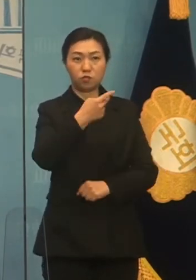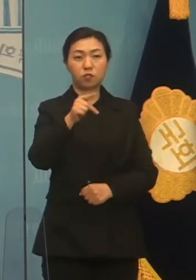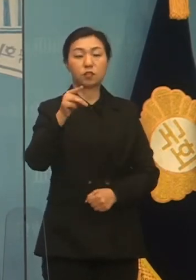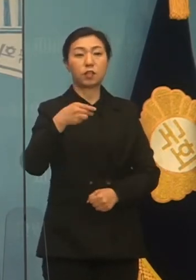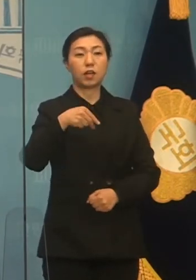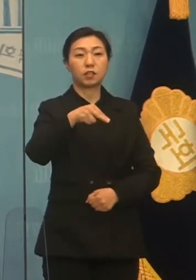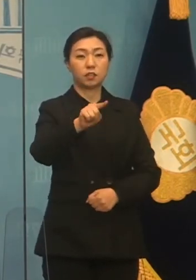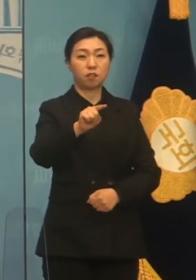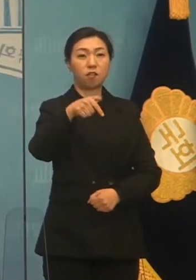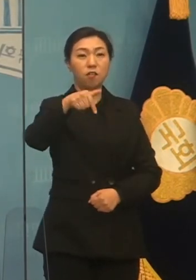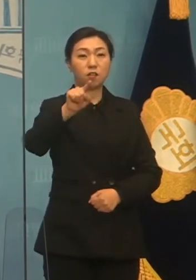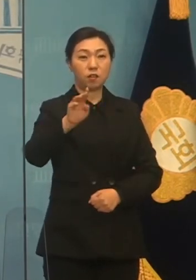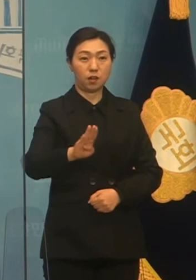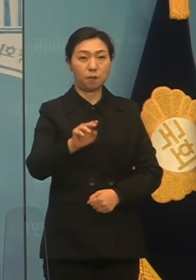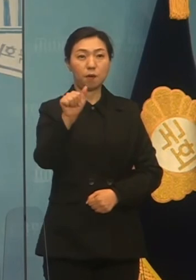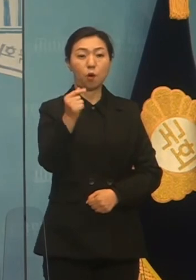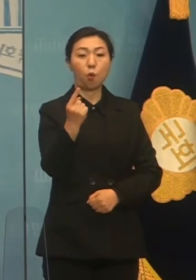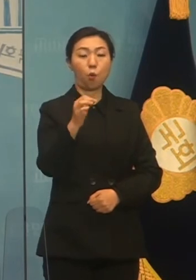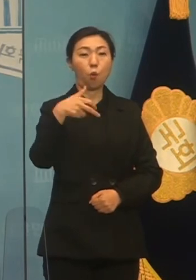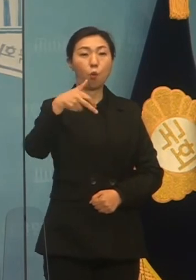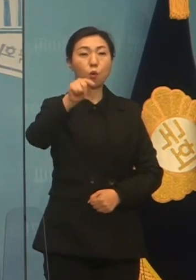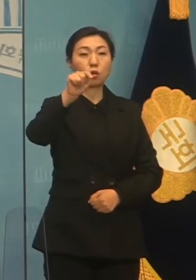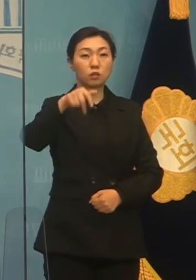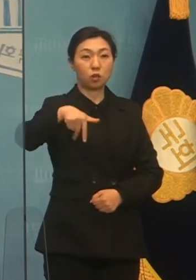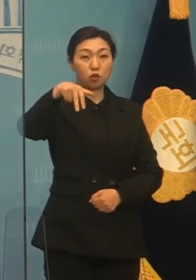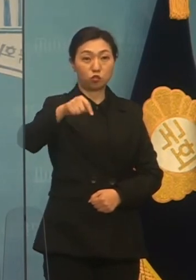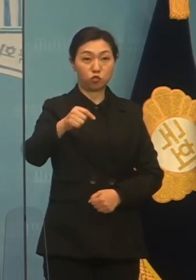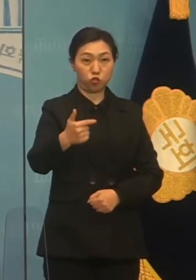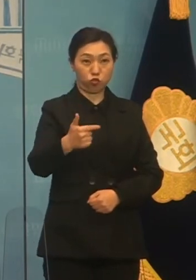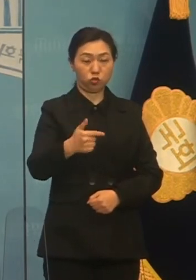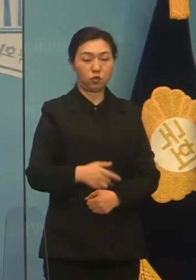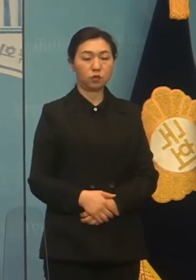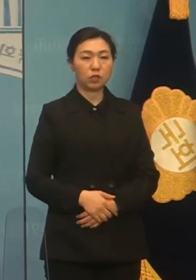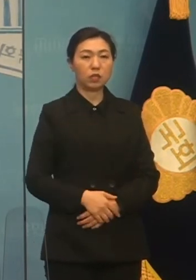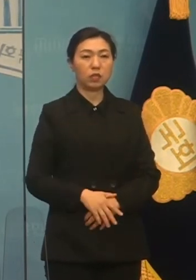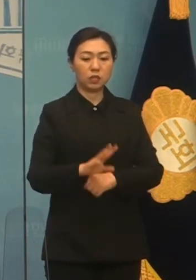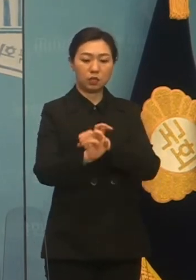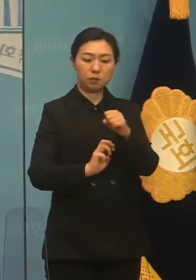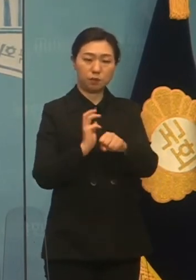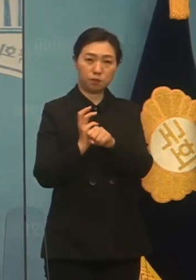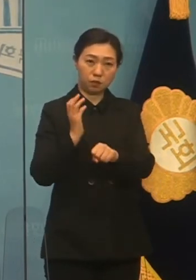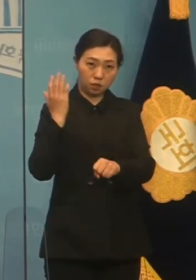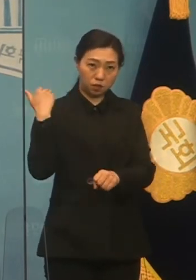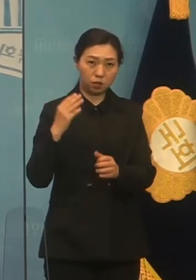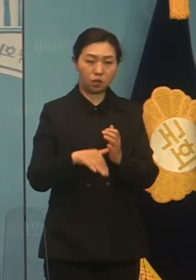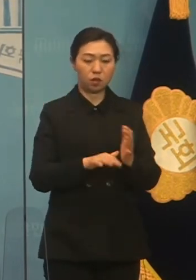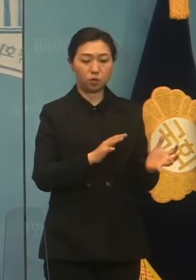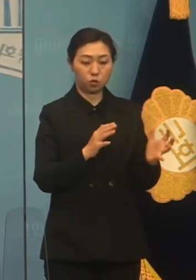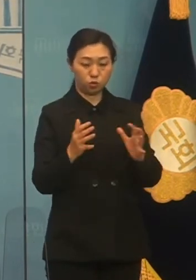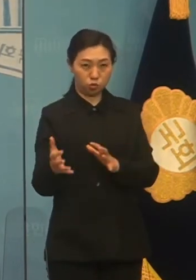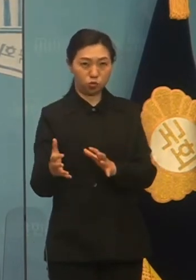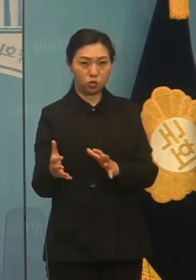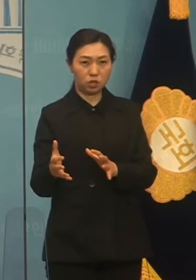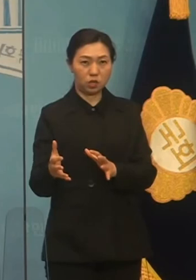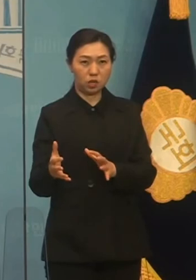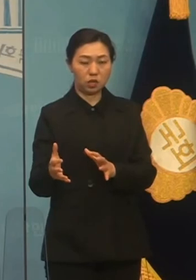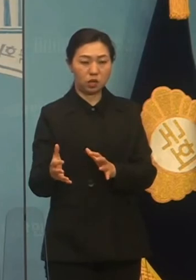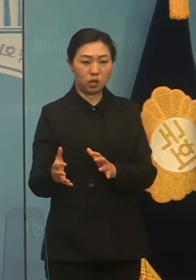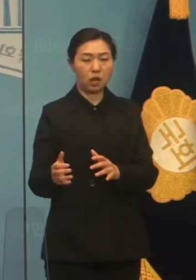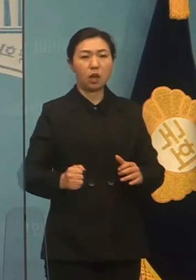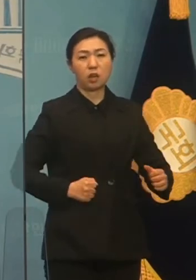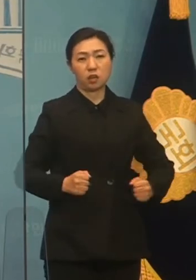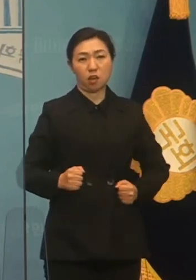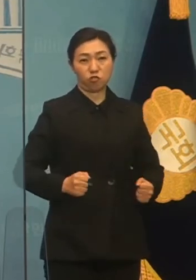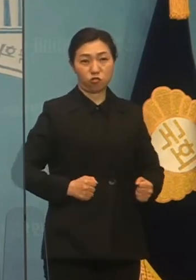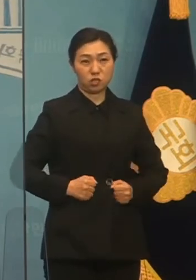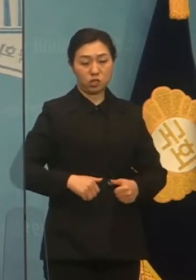송석준의원입니다. 먼저 30년 전에 유명을 발휘하신 우리 소년들의 경복을